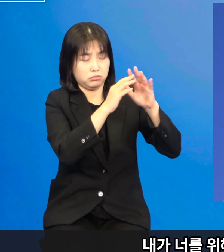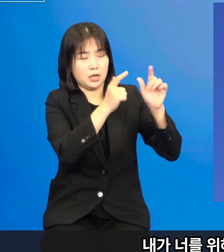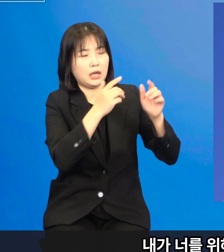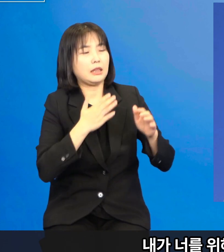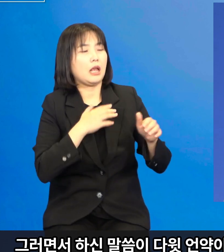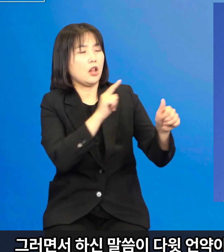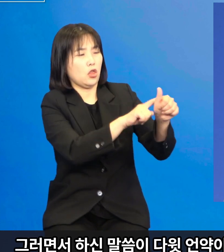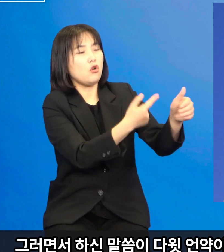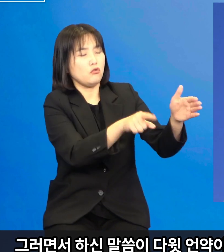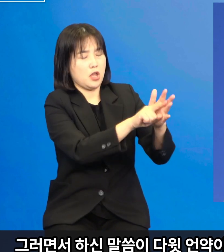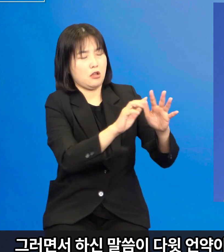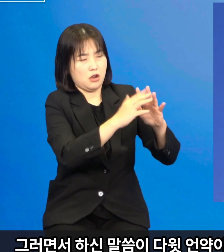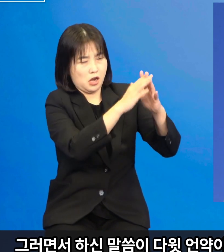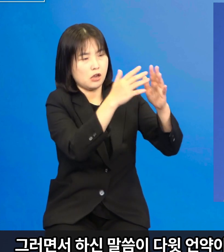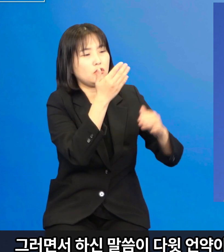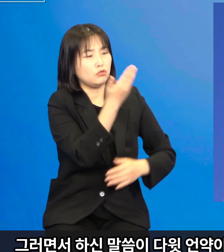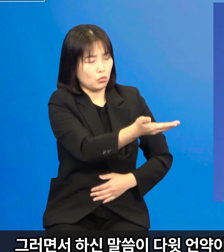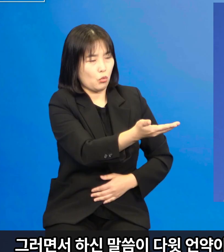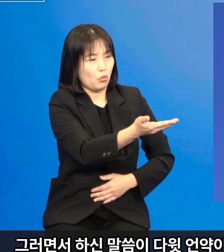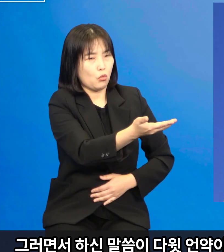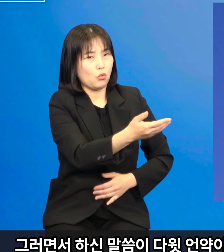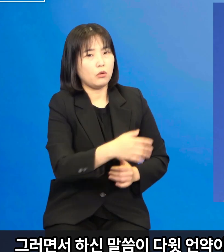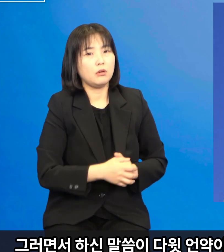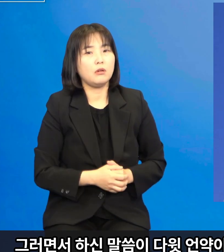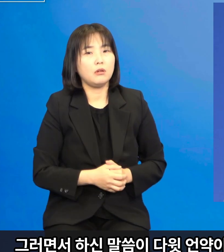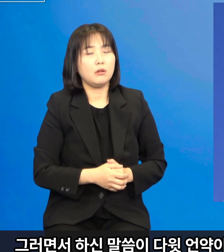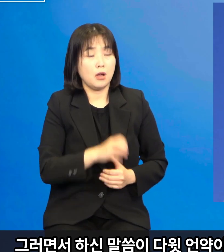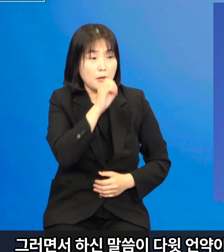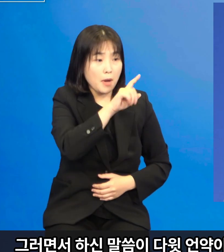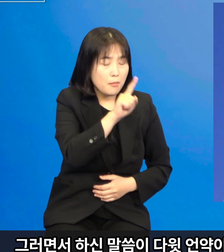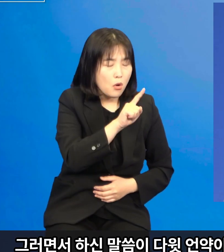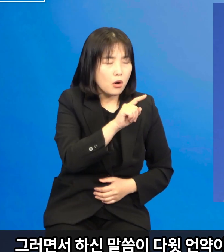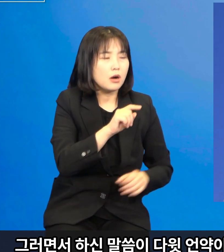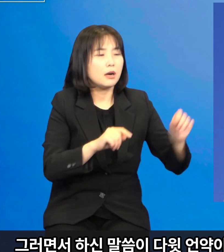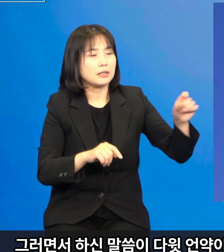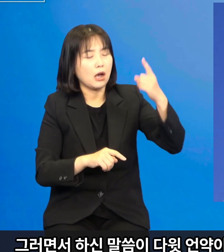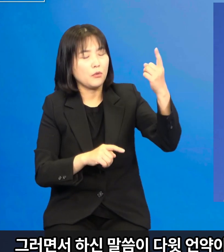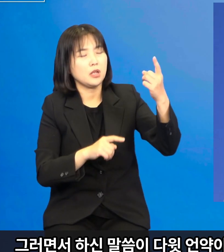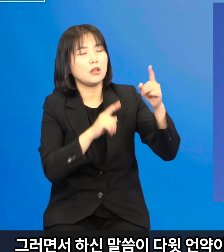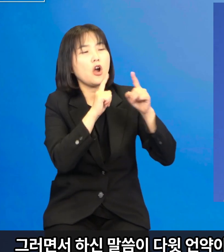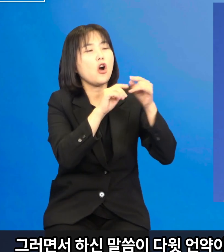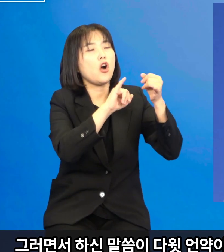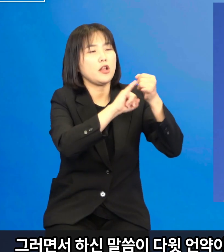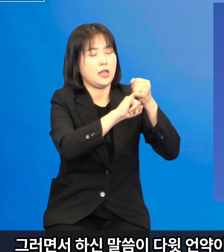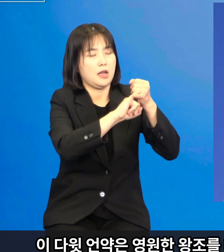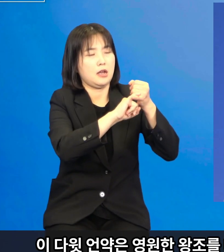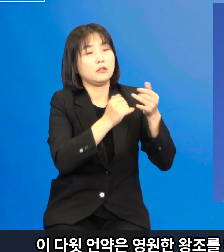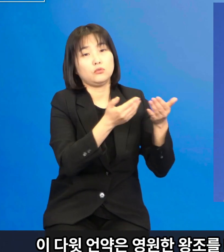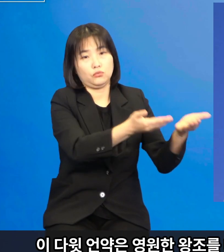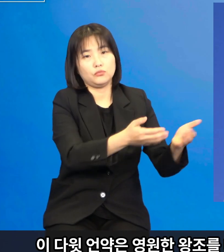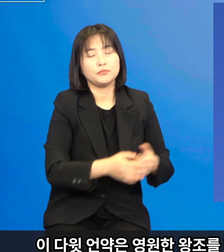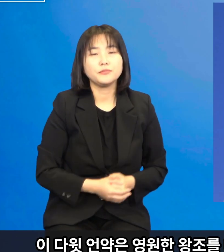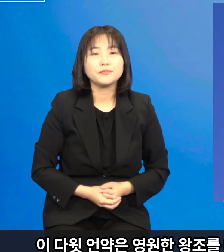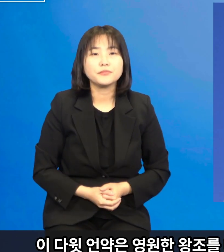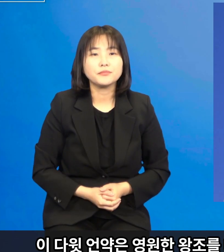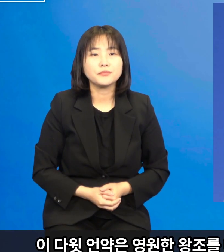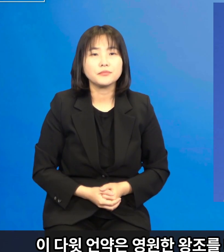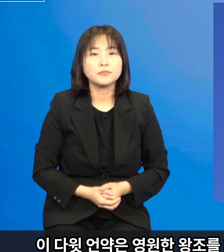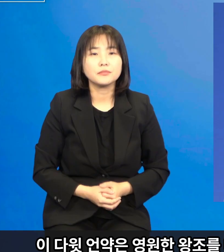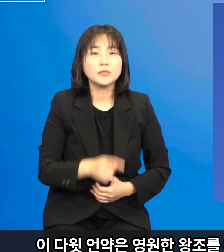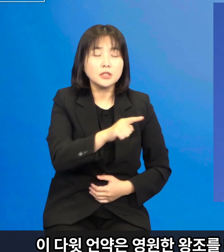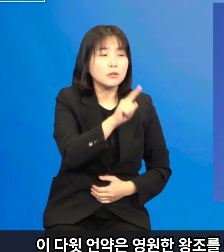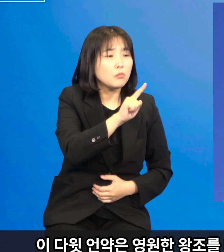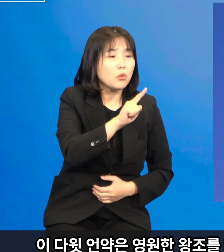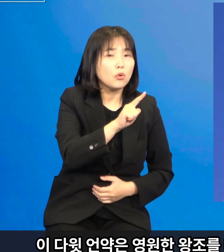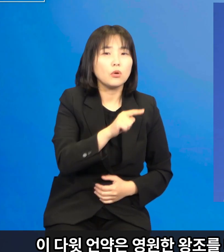집을 지을게. 그러면서 하신 말씀이 다윗 언약이라고 하는 이 약속의 말씀을 하십니다. 이 다윗 언약은 영원한